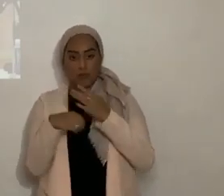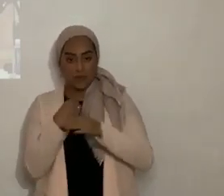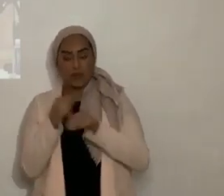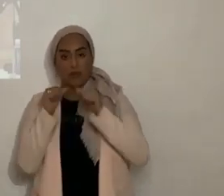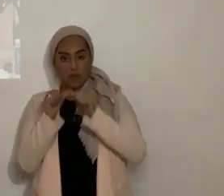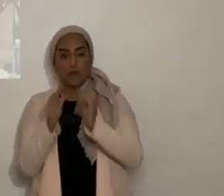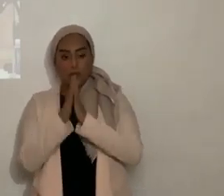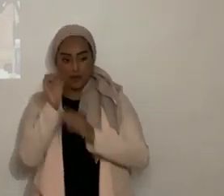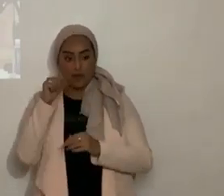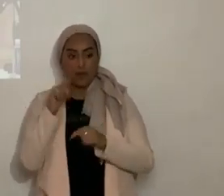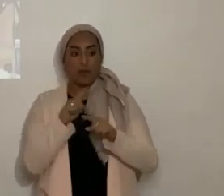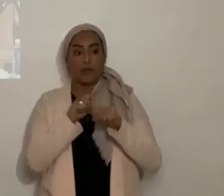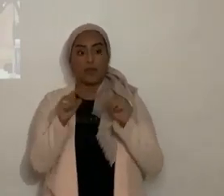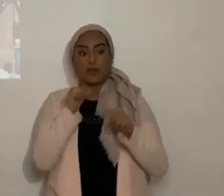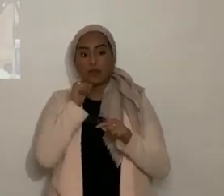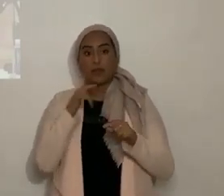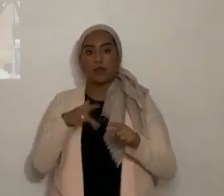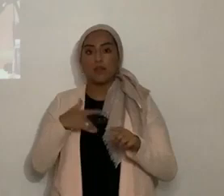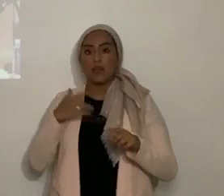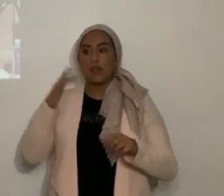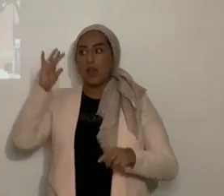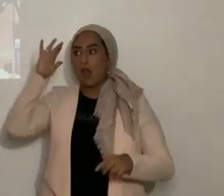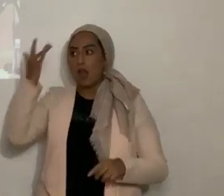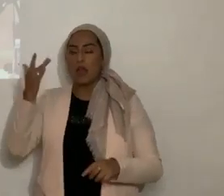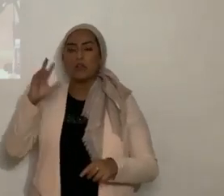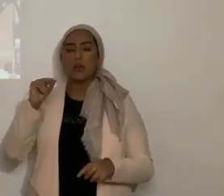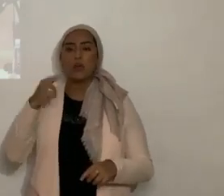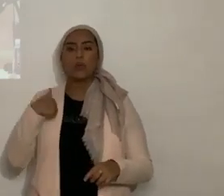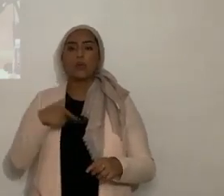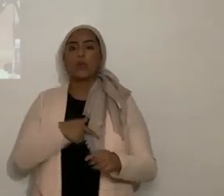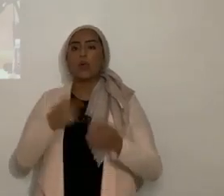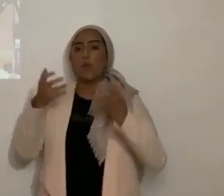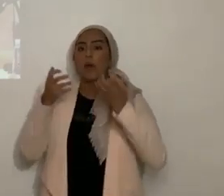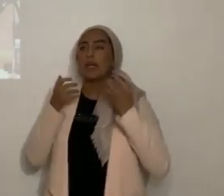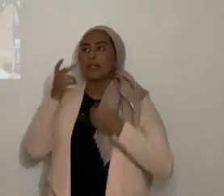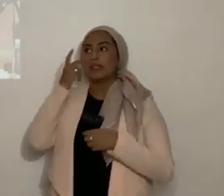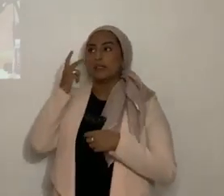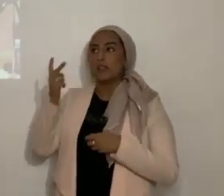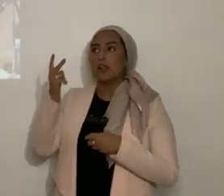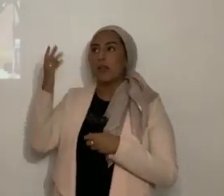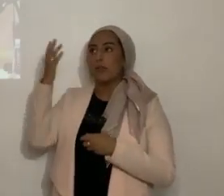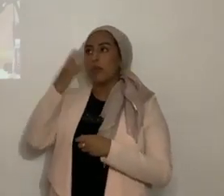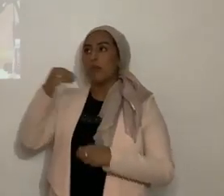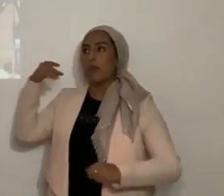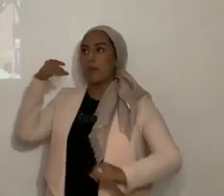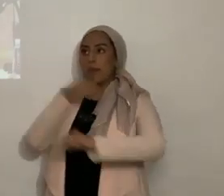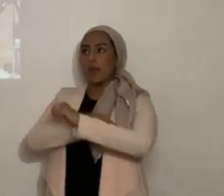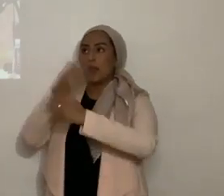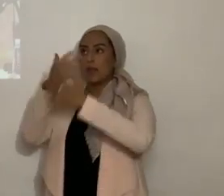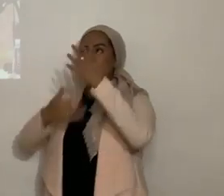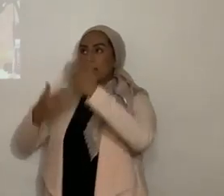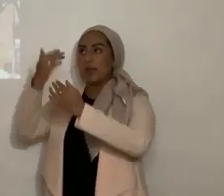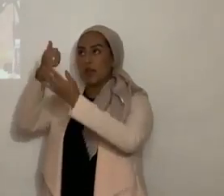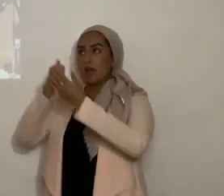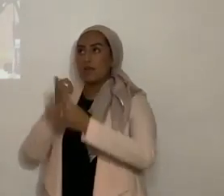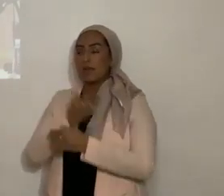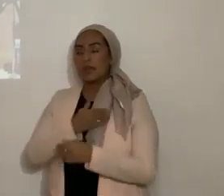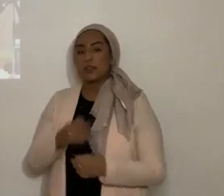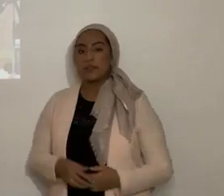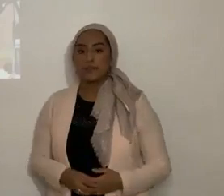orando? Sí, pero no por desesperación, sino porque queremos ver la mano poderosa de Yahweh a nuestro